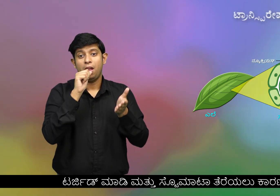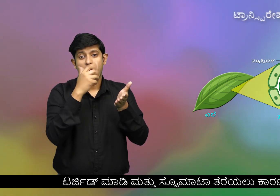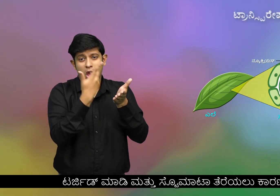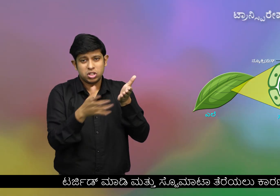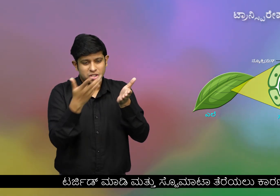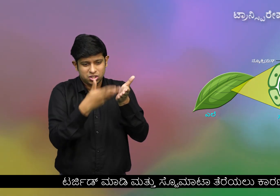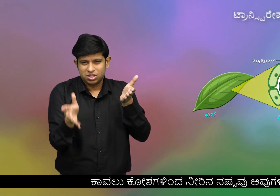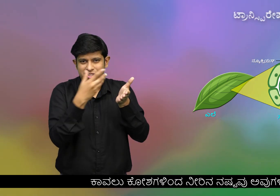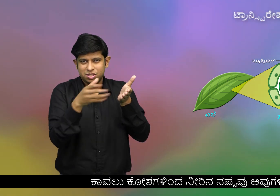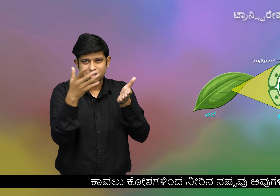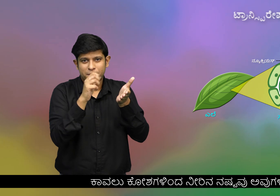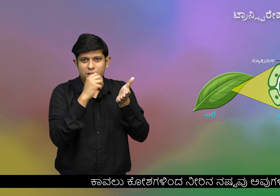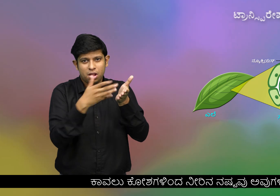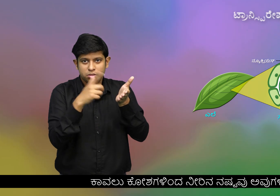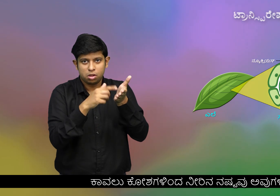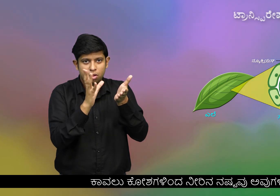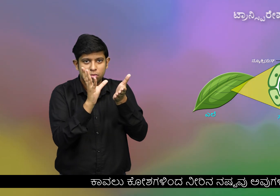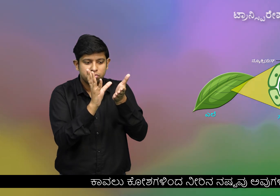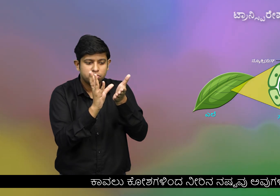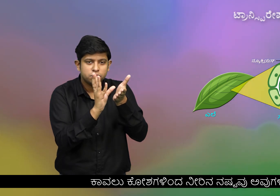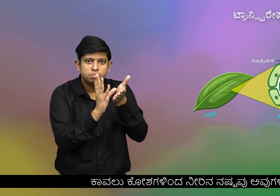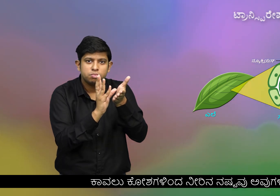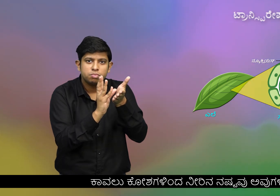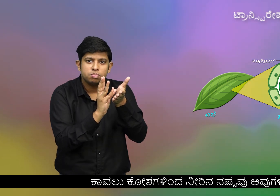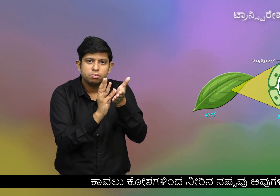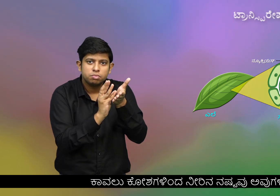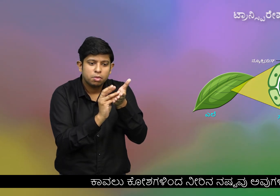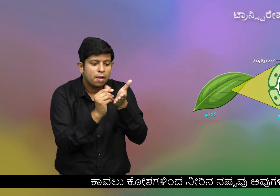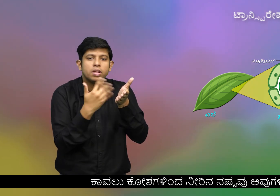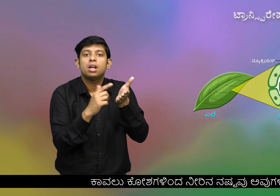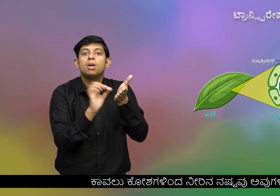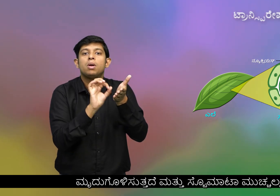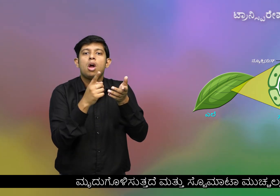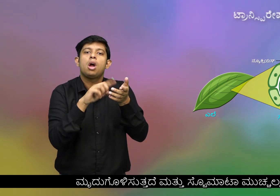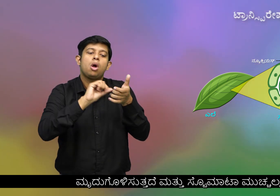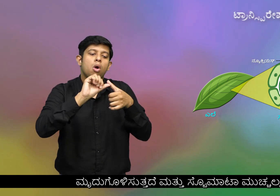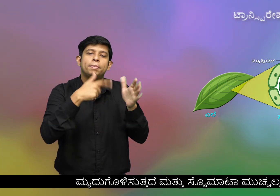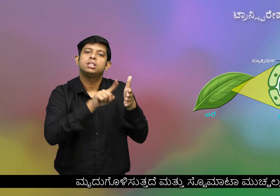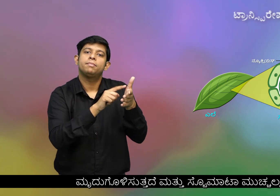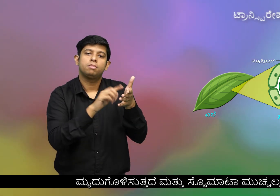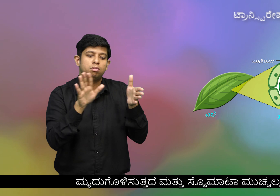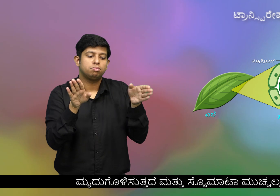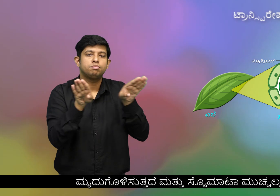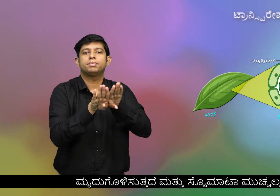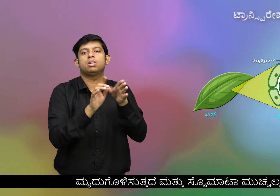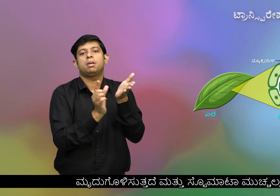ಕಾರಣವಾಗುತ್ತದೆ. ಕಾವಲು ಕೋಶಗಳಿಂದ ನೀರಿನ ನಷ್ಟವು ಅವುಗಳನ್ನು ಮೃದುಗೊಳಿಸುತ್ತದೆ ಮತ್ತು